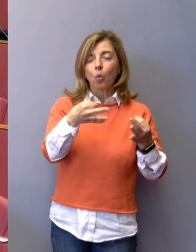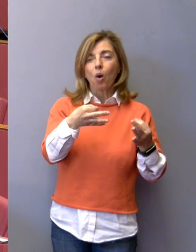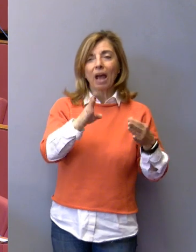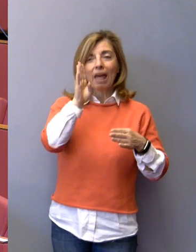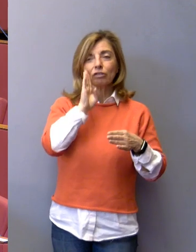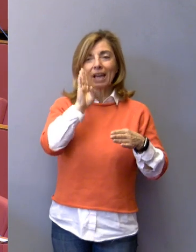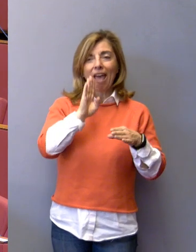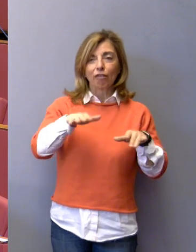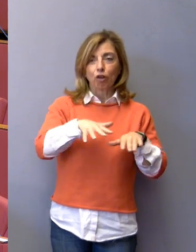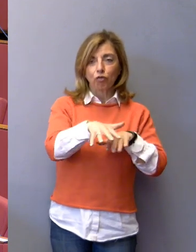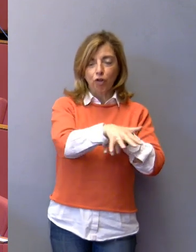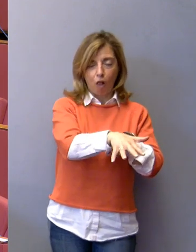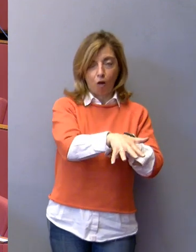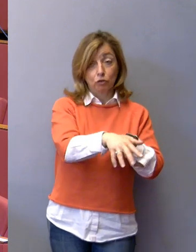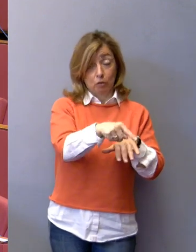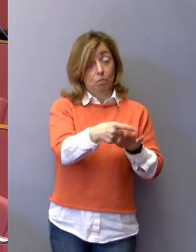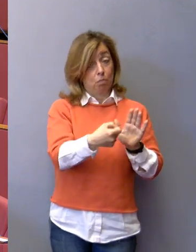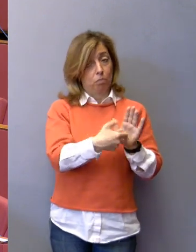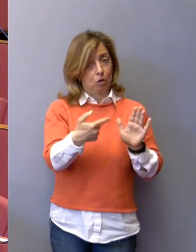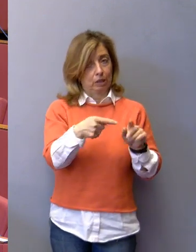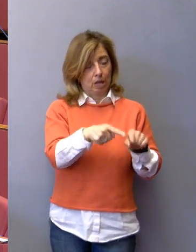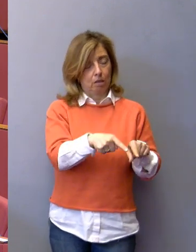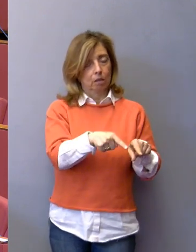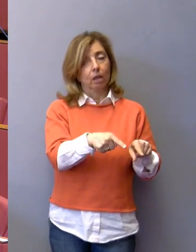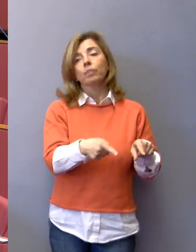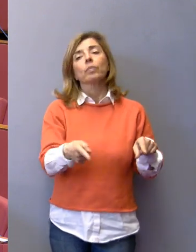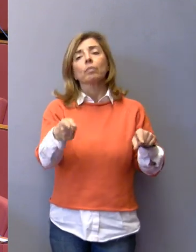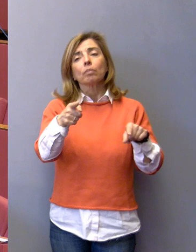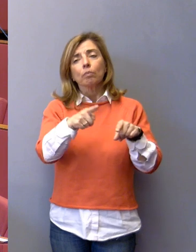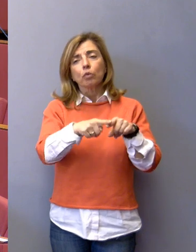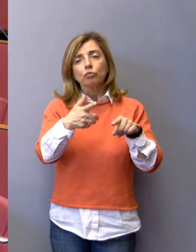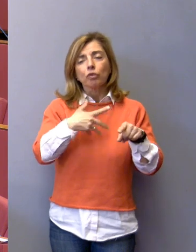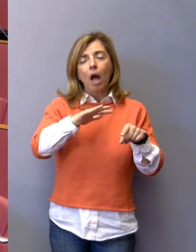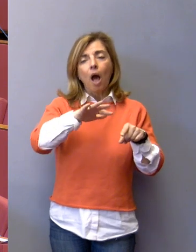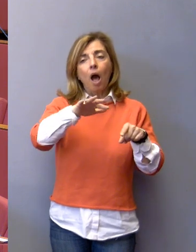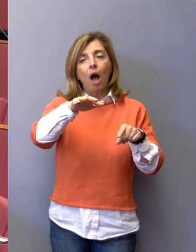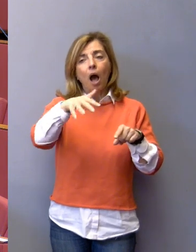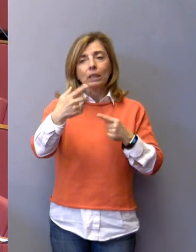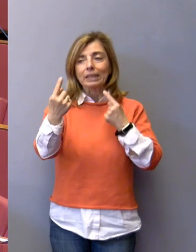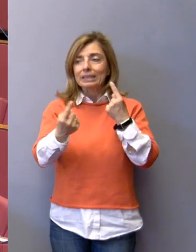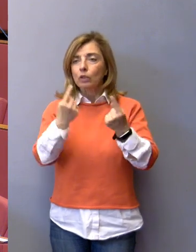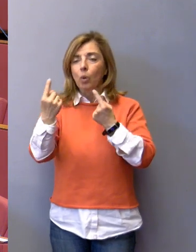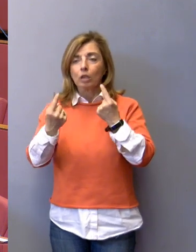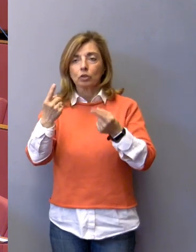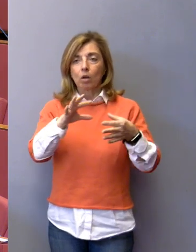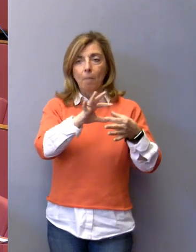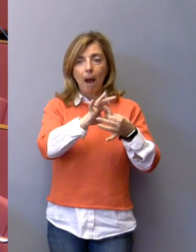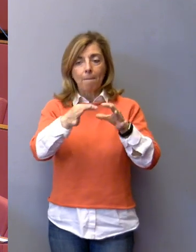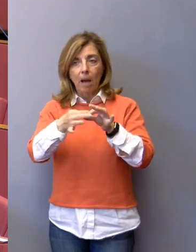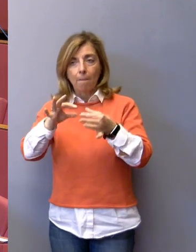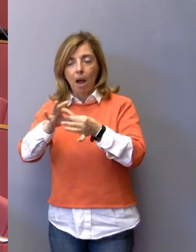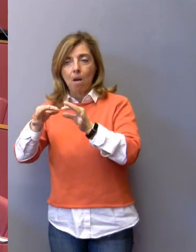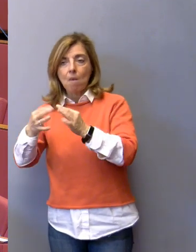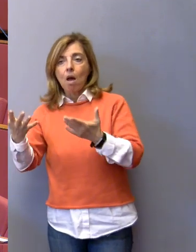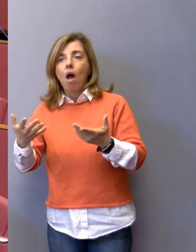ovviamente trascurabile secondario è prioritario c'è tutta una concatenazione rispetto ad una serie di altre